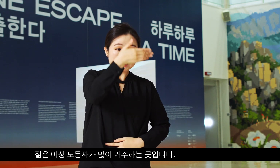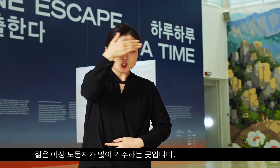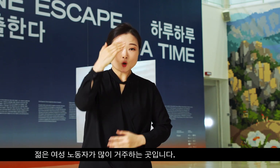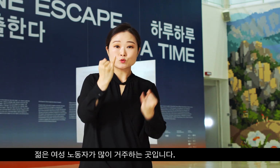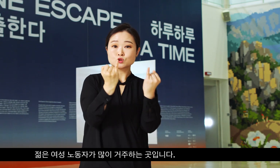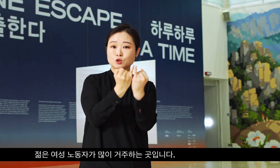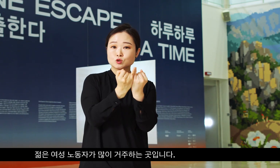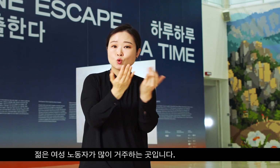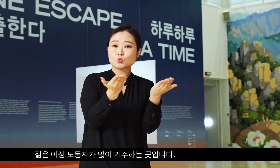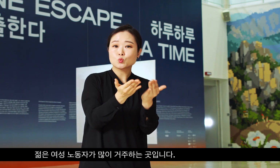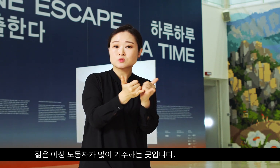거주하는 곳입니다.